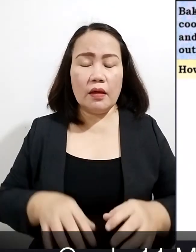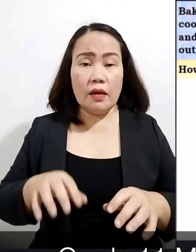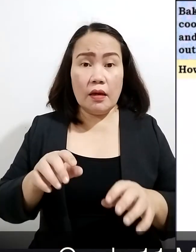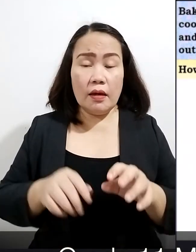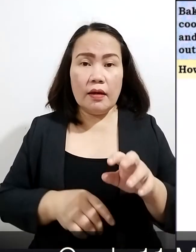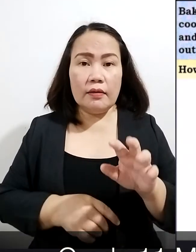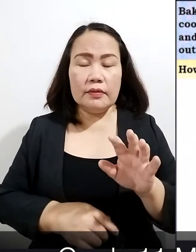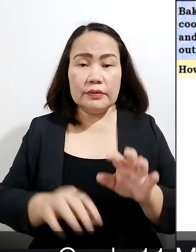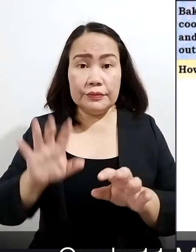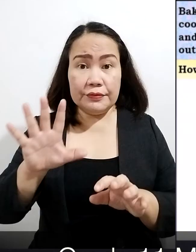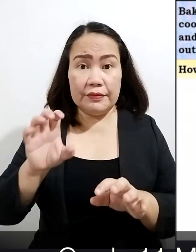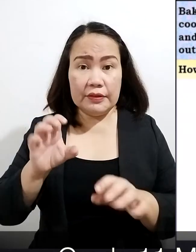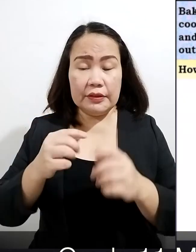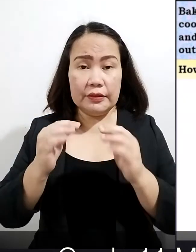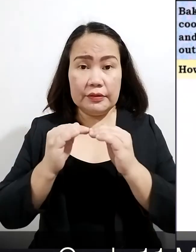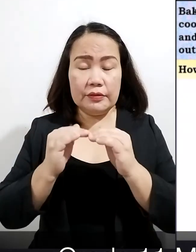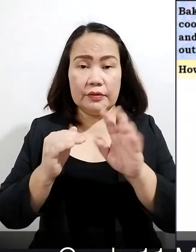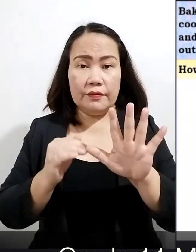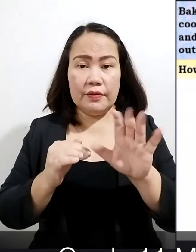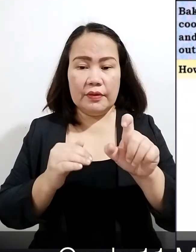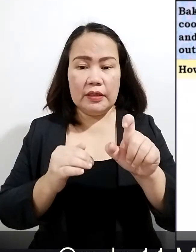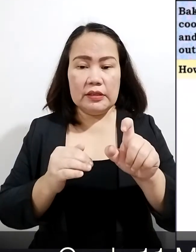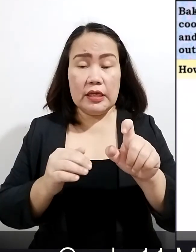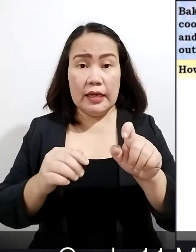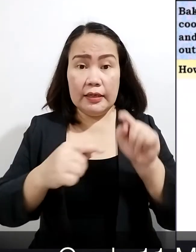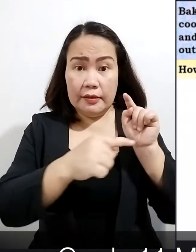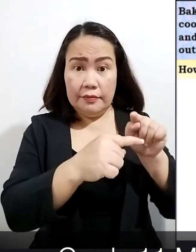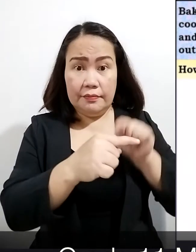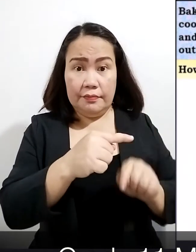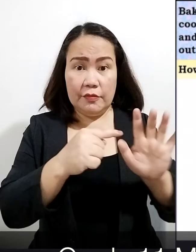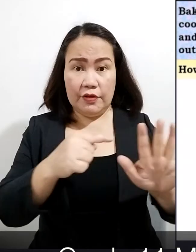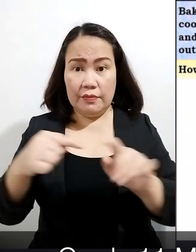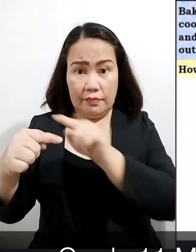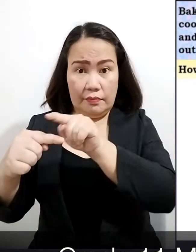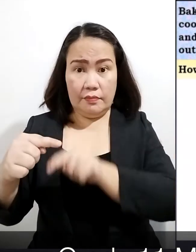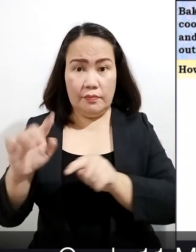So, 500 equals 5X. Divide natin both sides by 5.